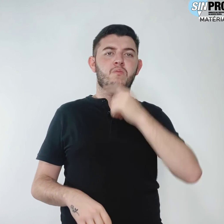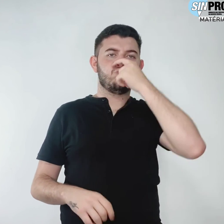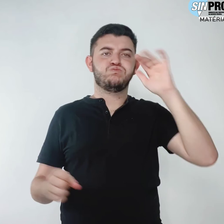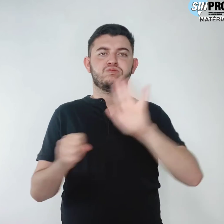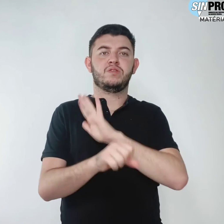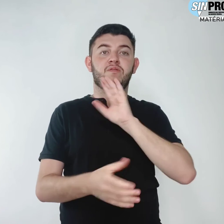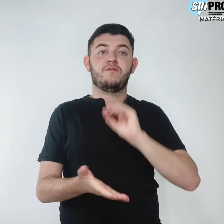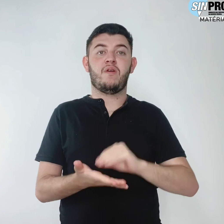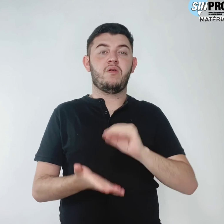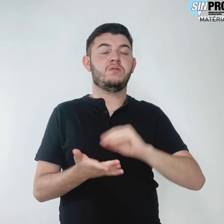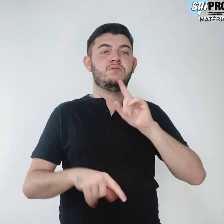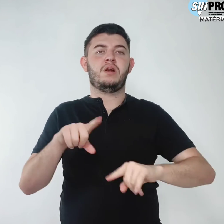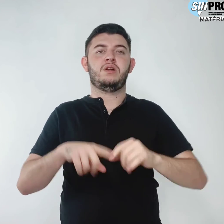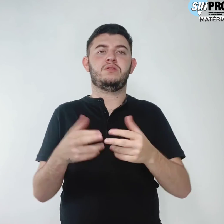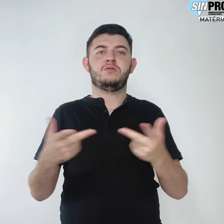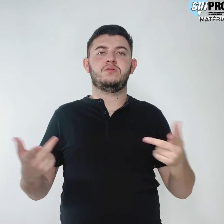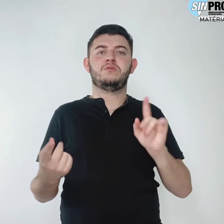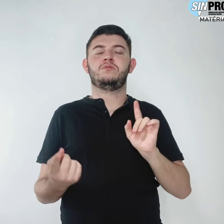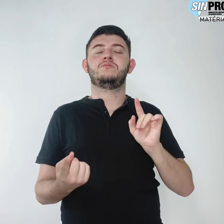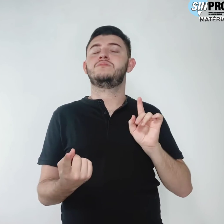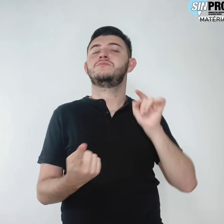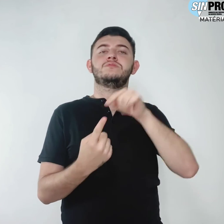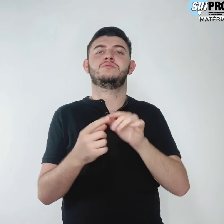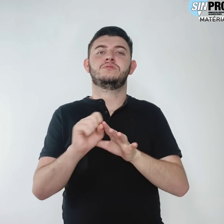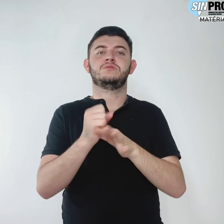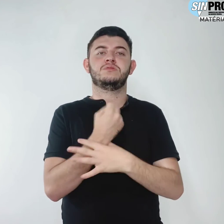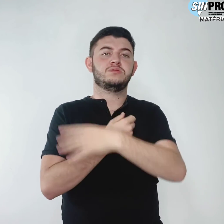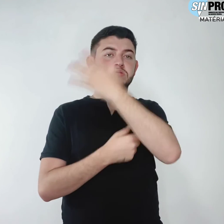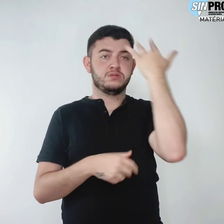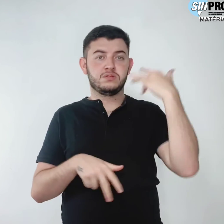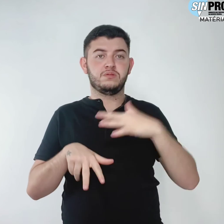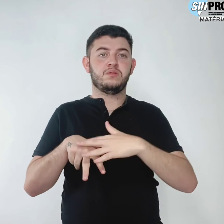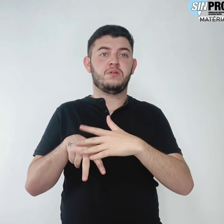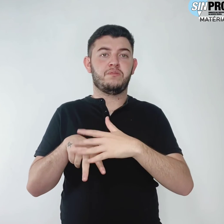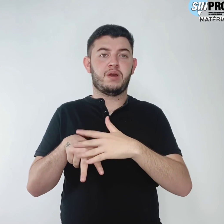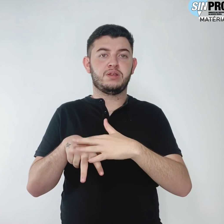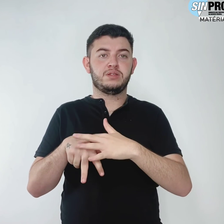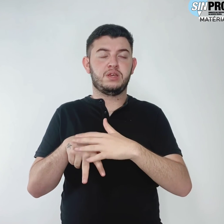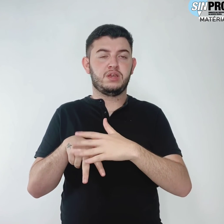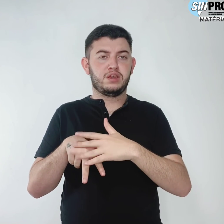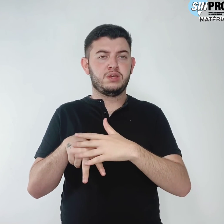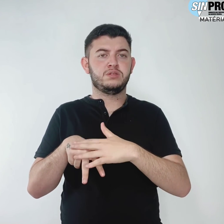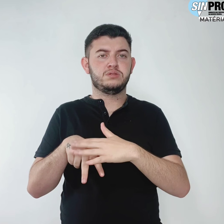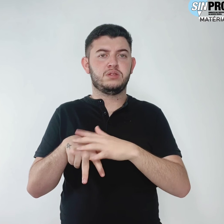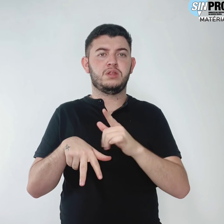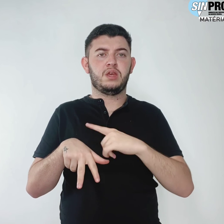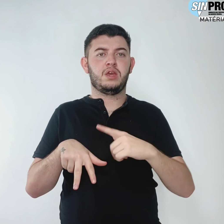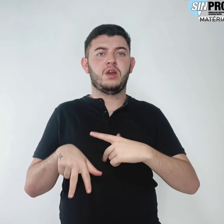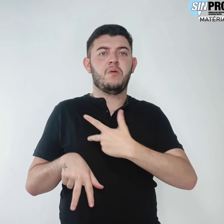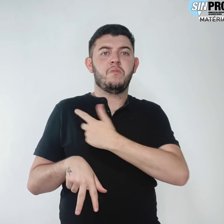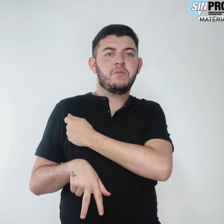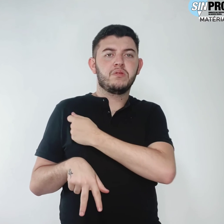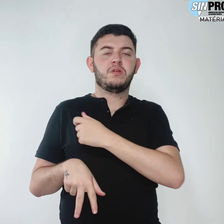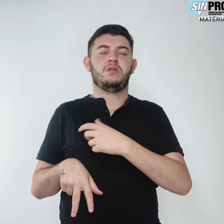diárias e UTI lotadas, falta insumos para garantir ao paciente entubado a sedação